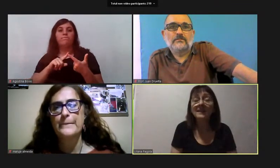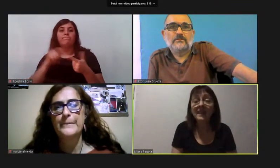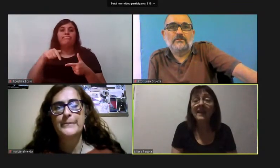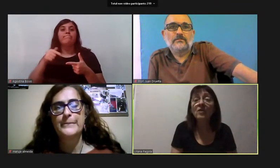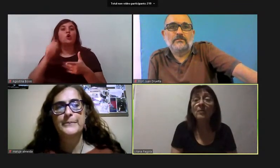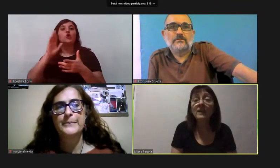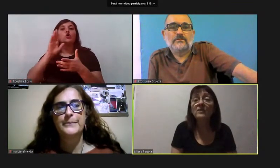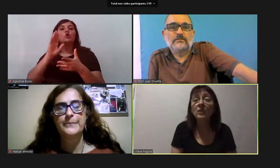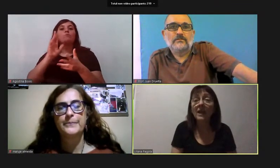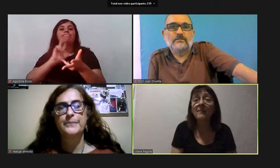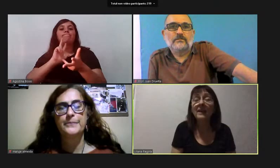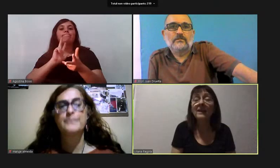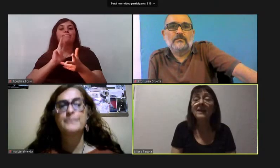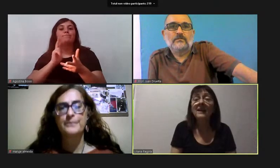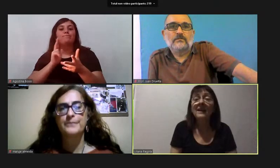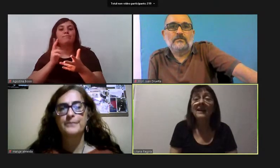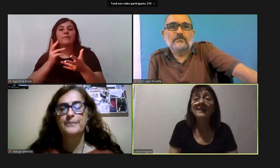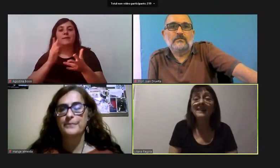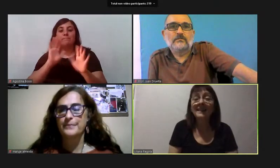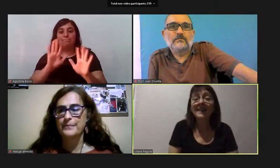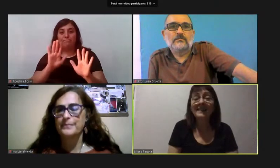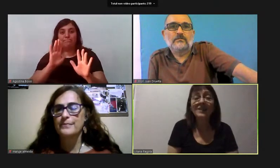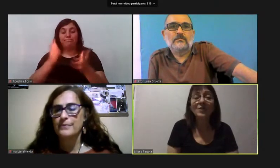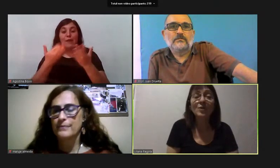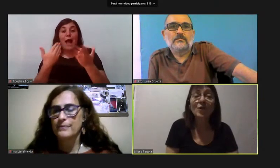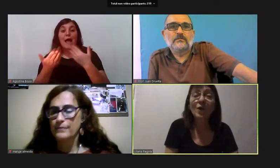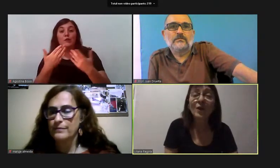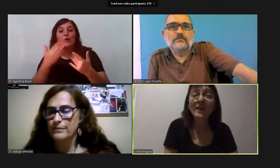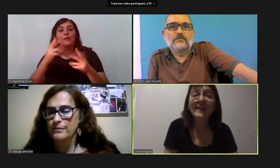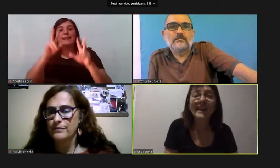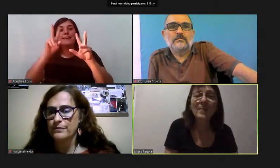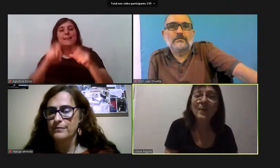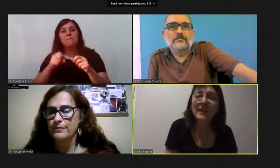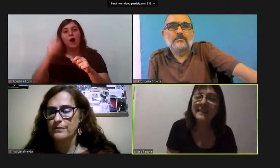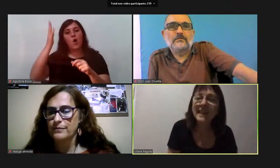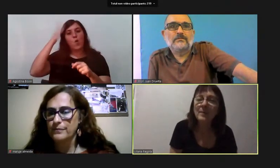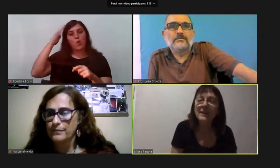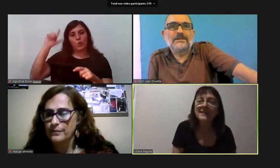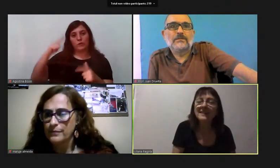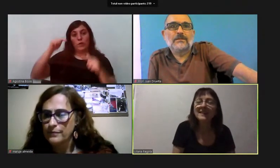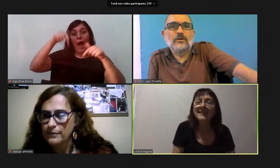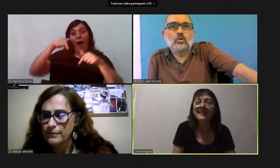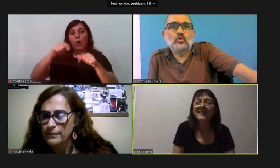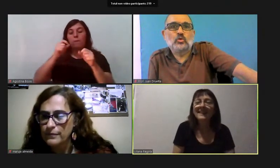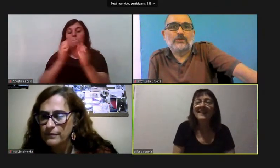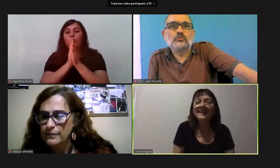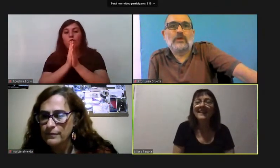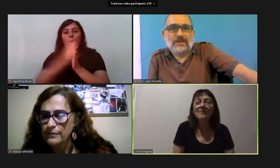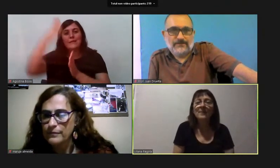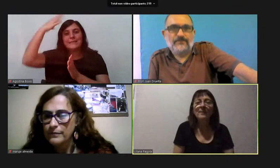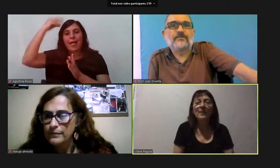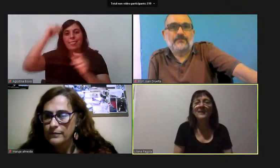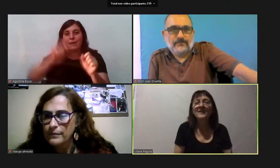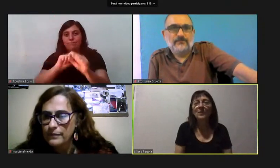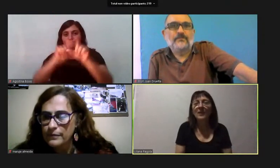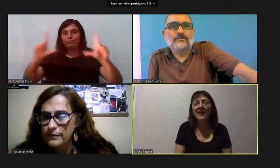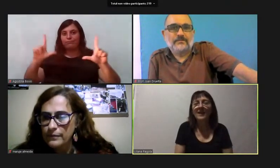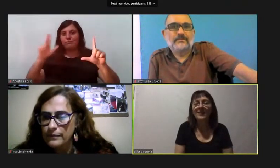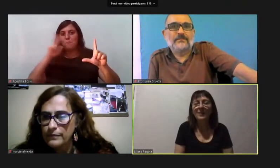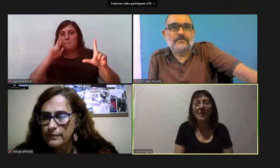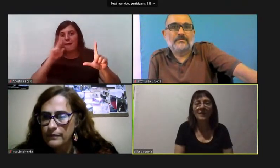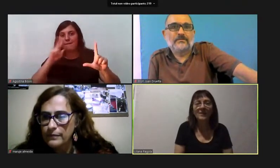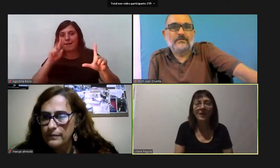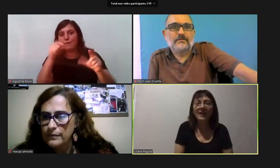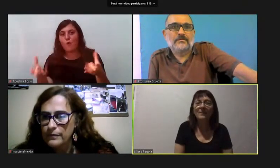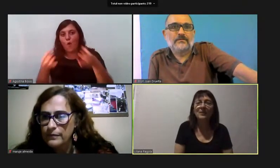que Santiago prenda su cámara, que es el asesor sordo de este equipo de intérpretes, para poder saludar